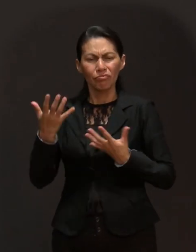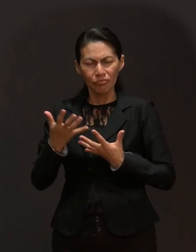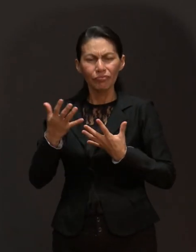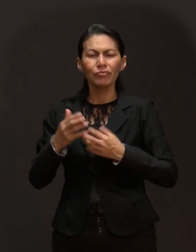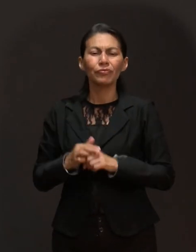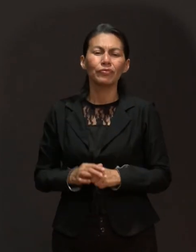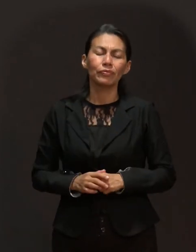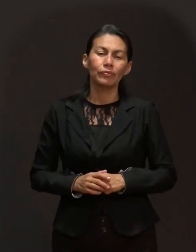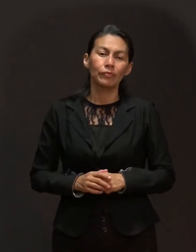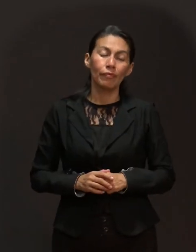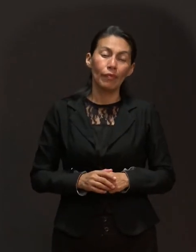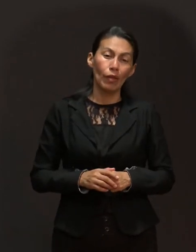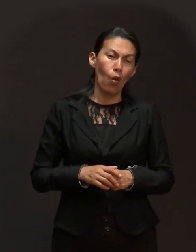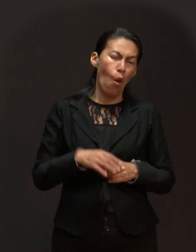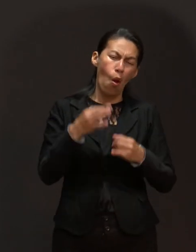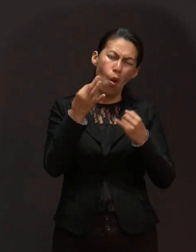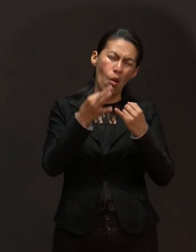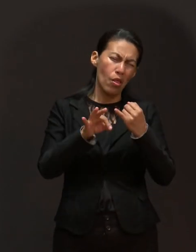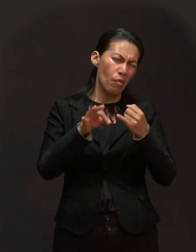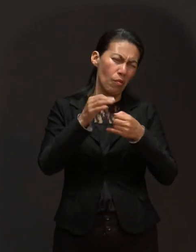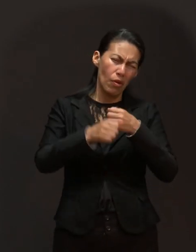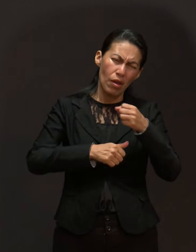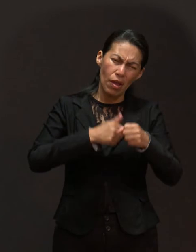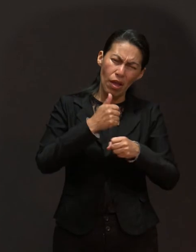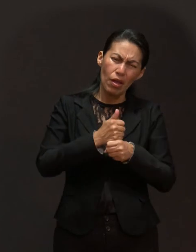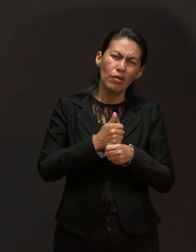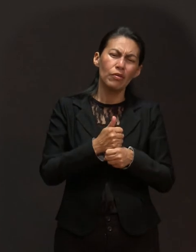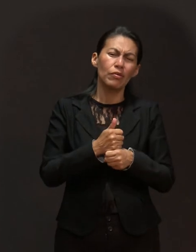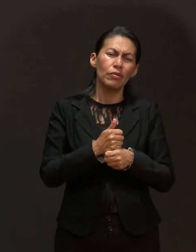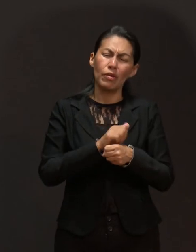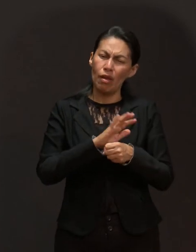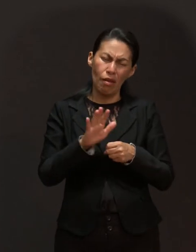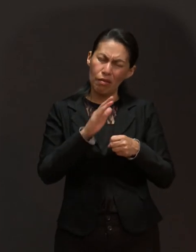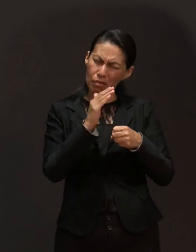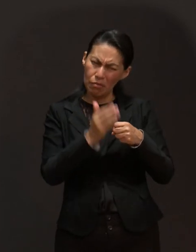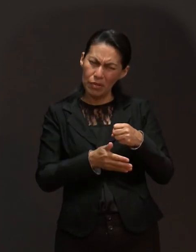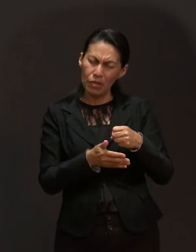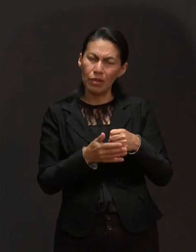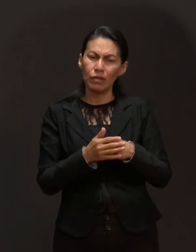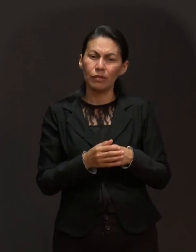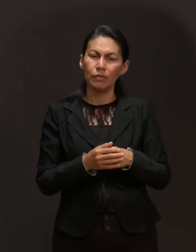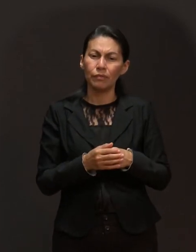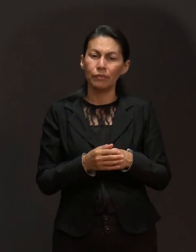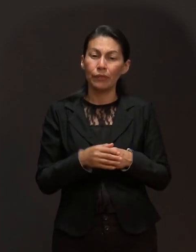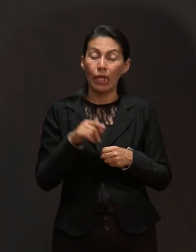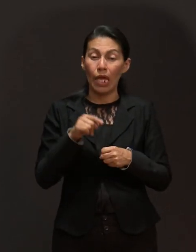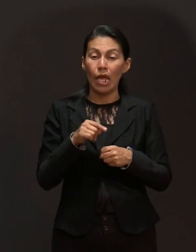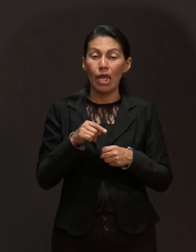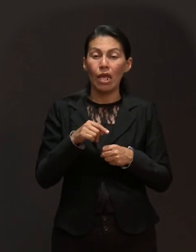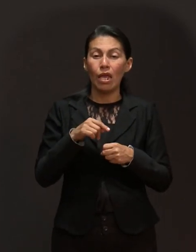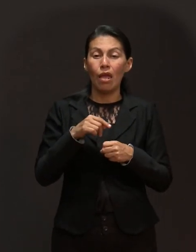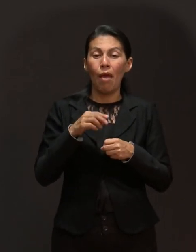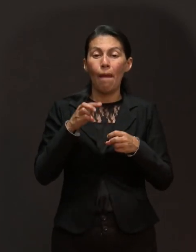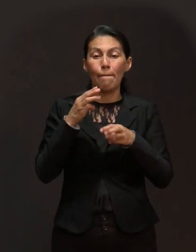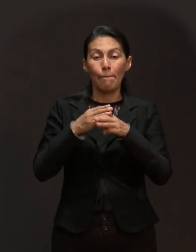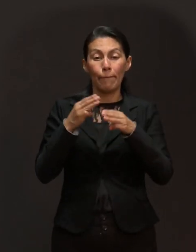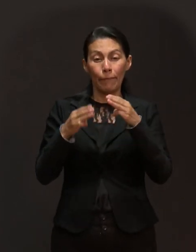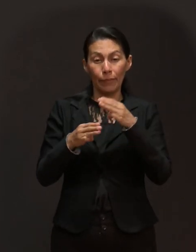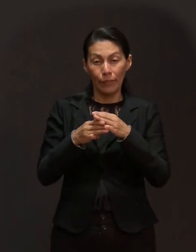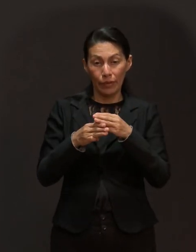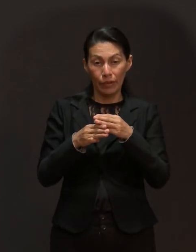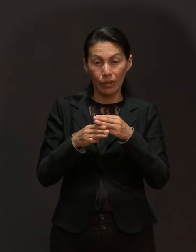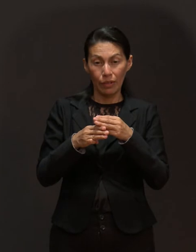Entonces, en quinto año de medicina, ya las últimas materias para entrar al internado, tocaba la materia gerencia